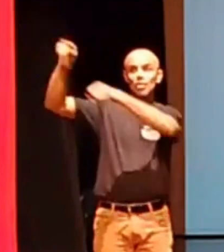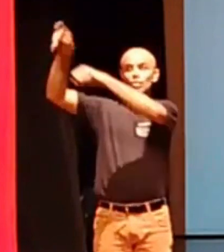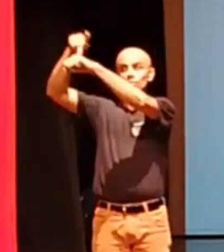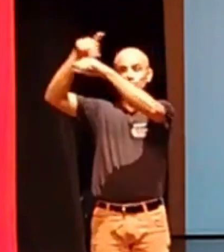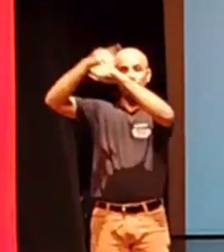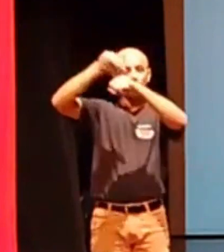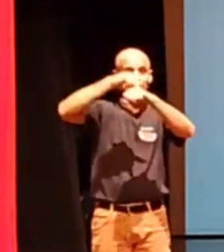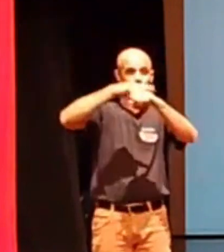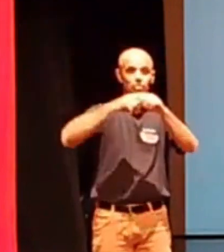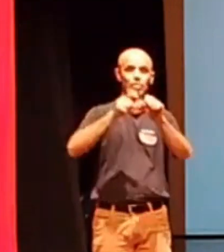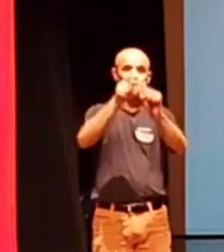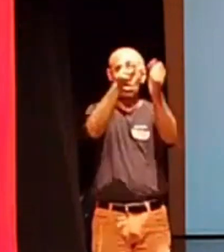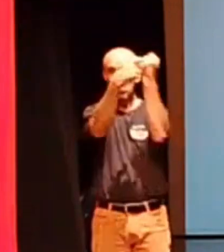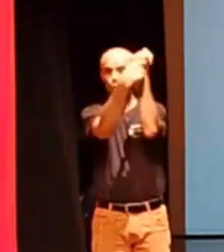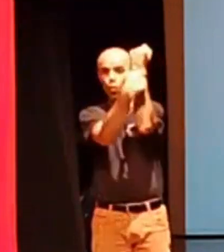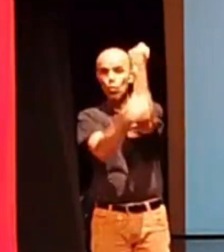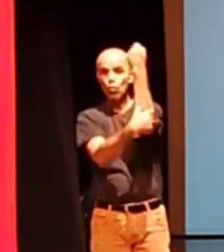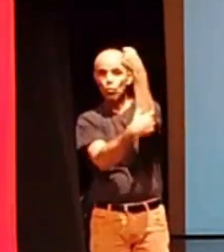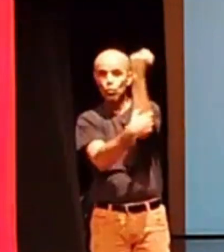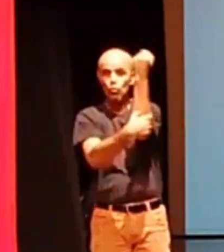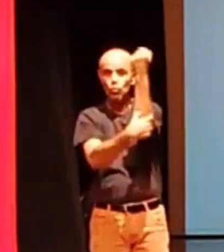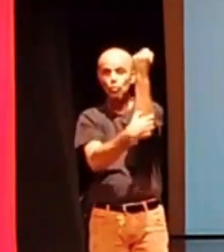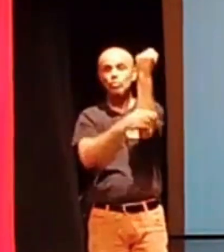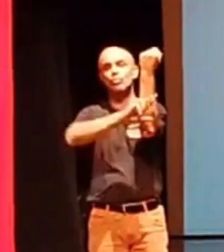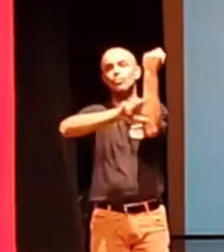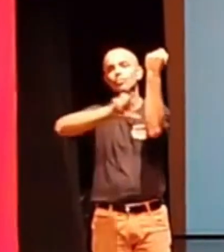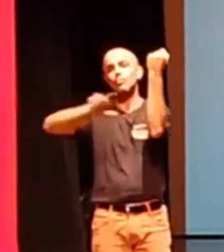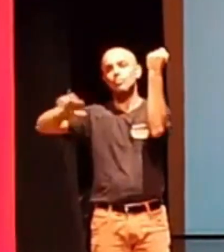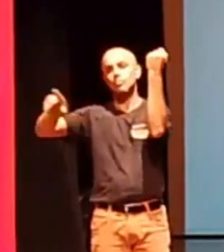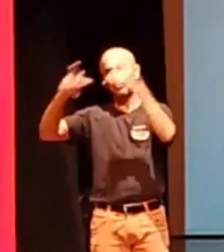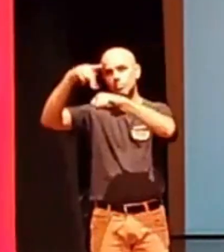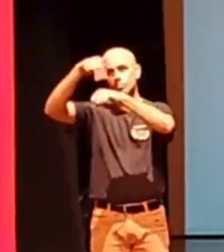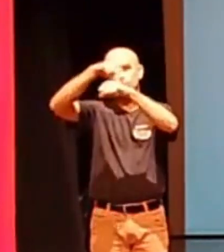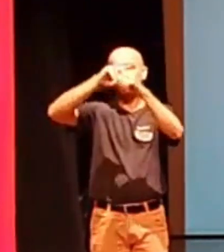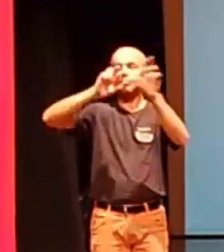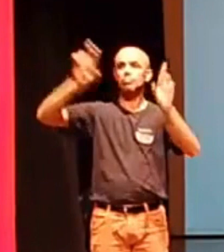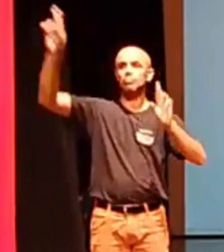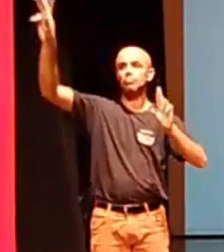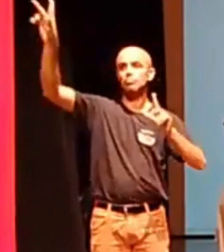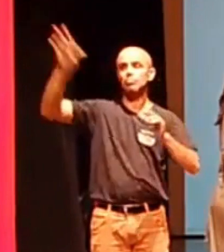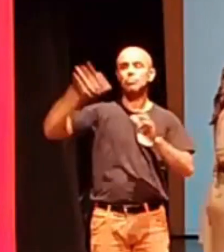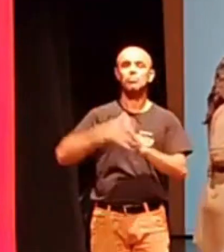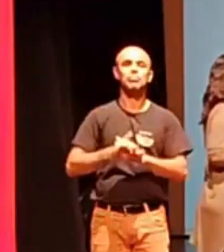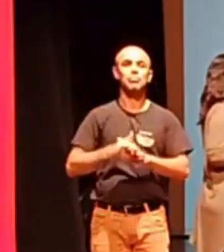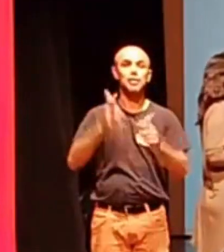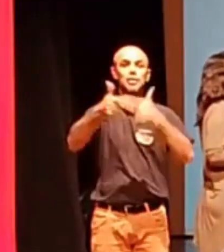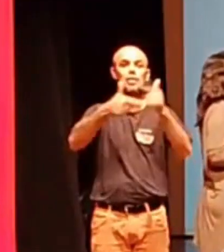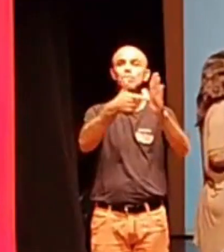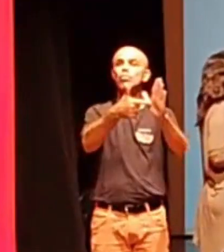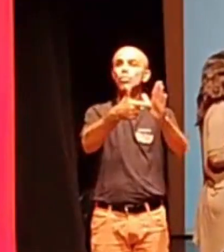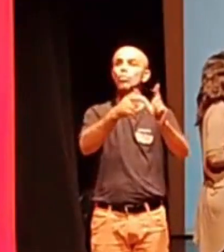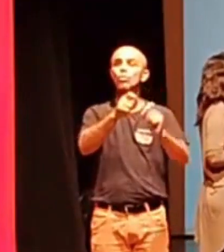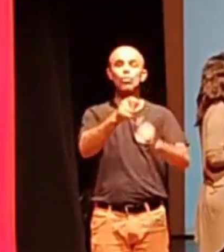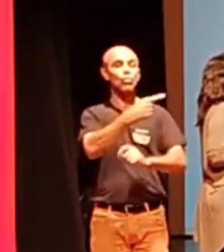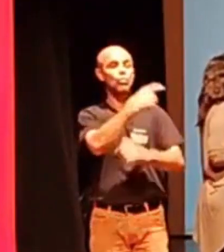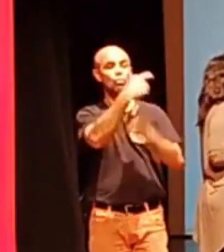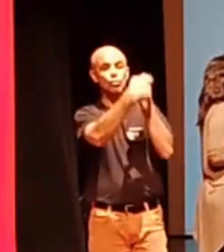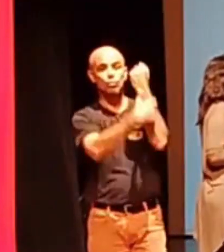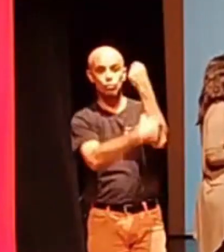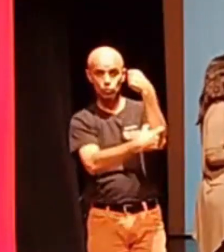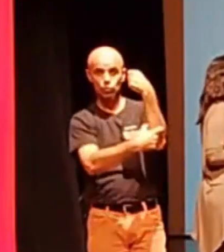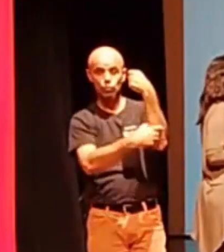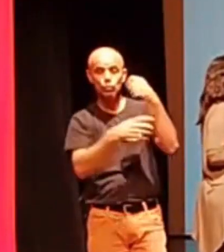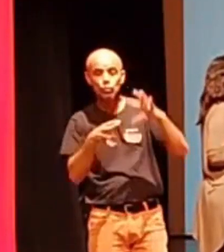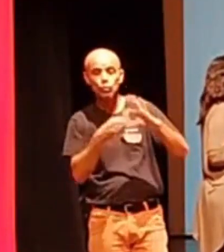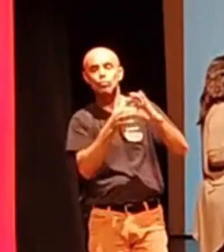coluna. Então, isso vai impactar muito no que essa mulher faz. Então, esse trabalho mostrou, falando sobre escoliose e